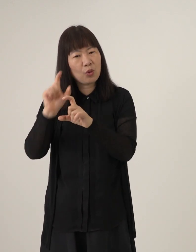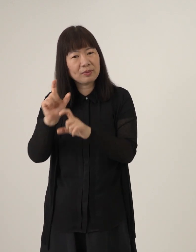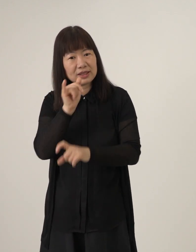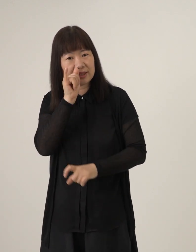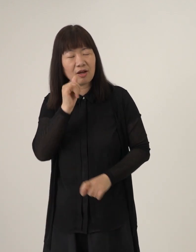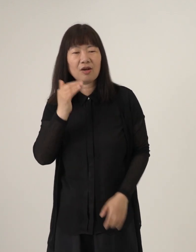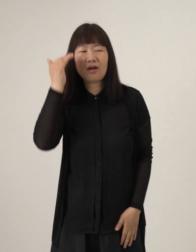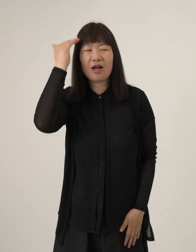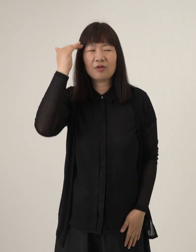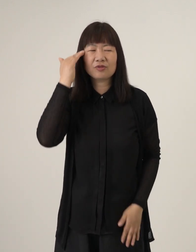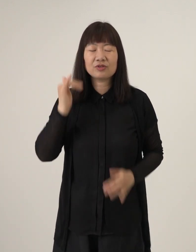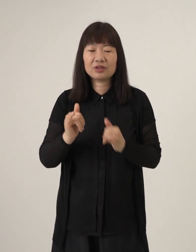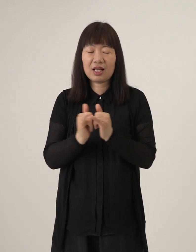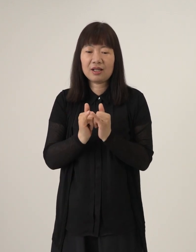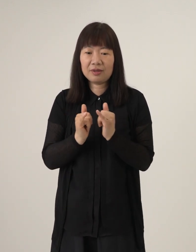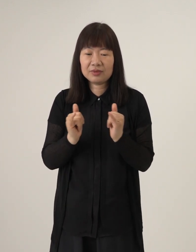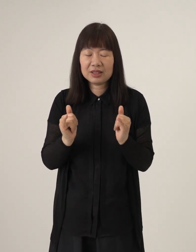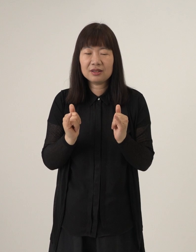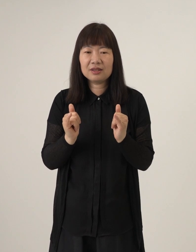코리안 학생의